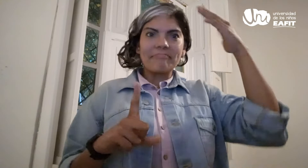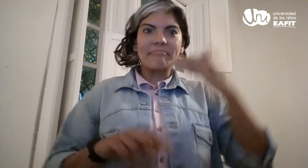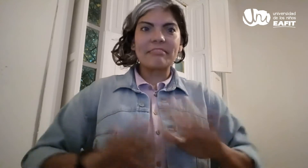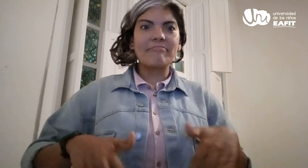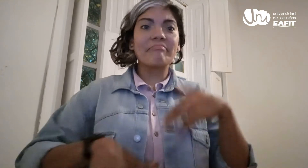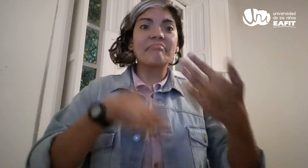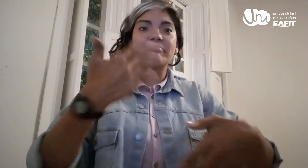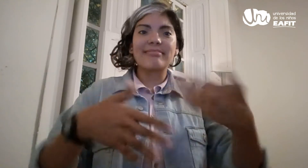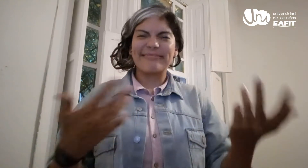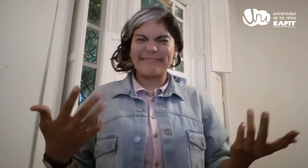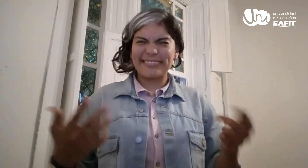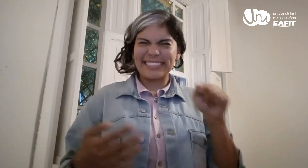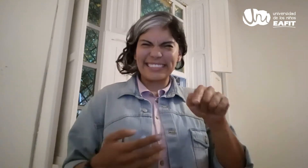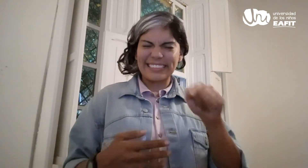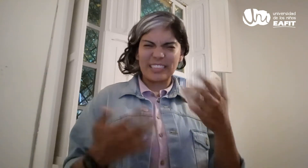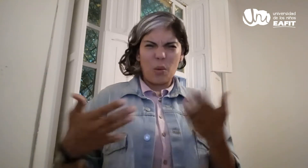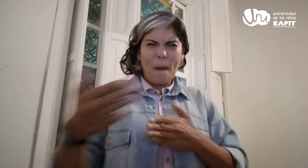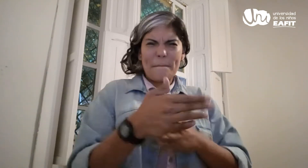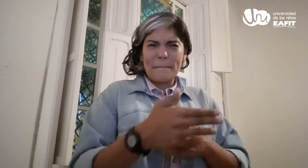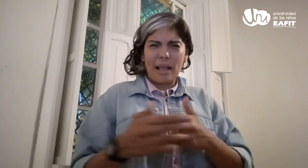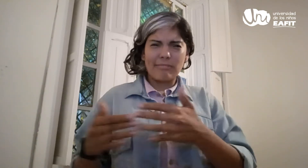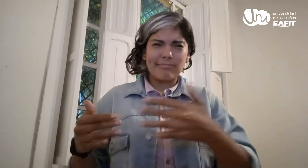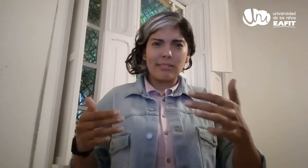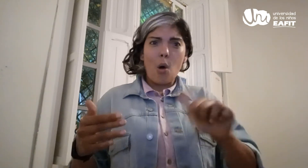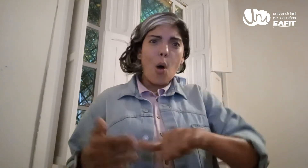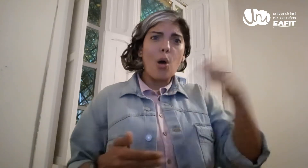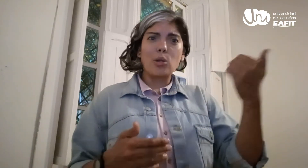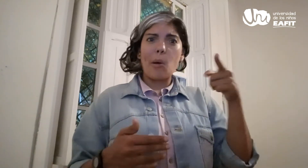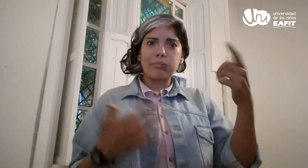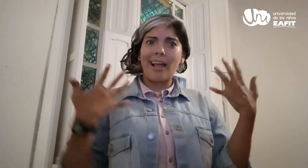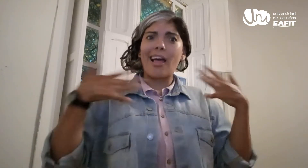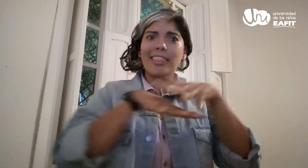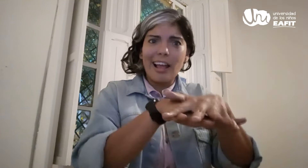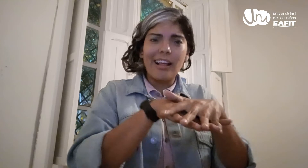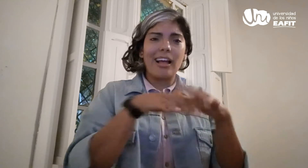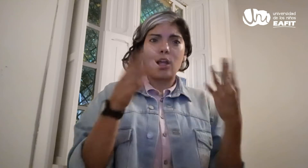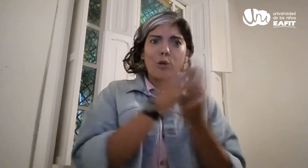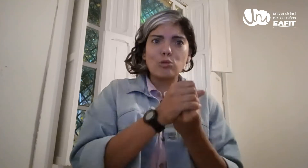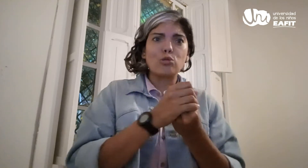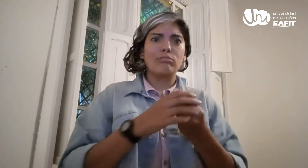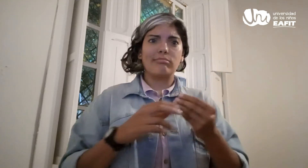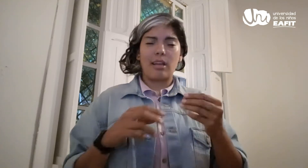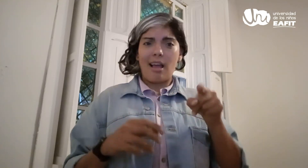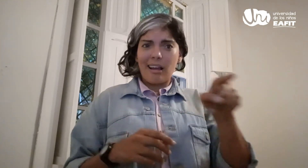las habilidades necesarias y culminando su etapa educativa sin los conocimientos adecuados. Por otro lado, se